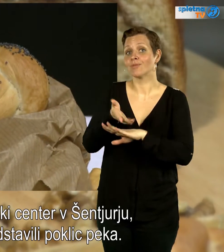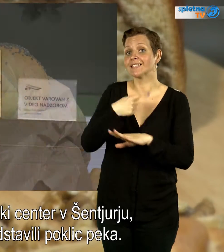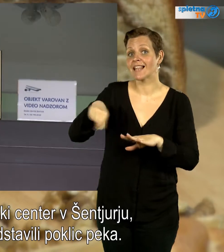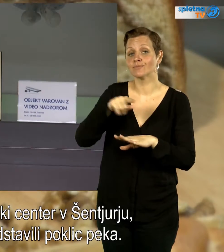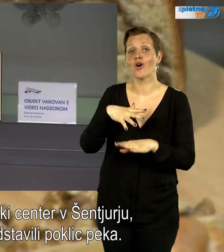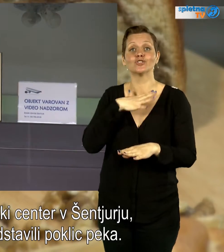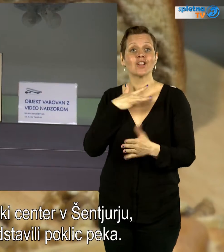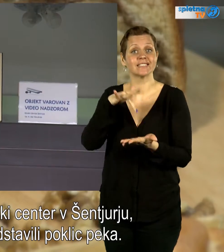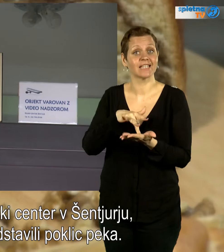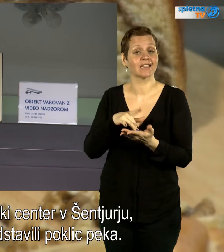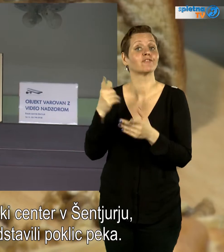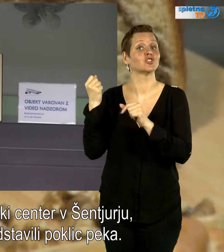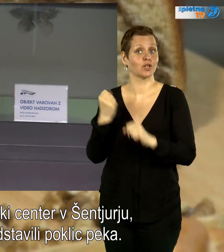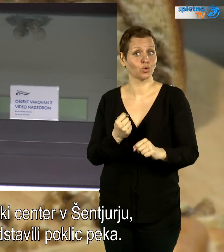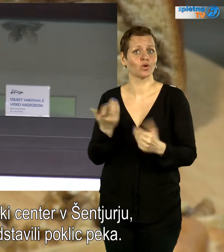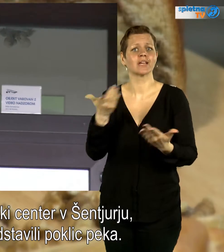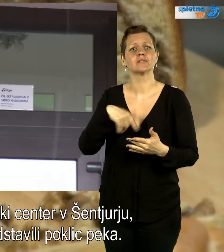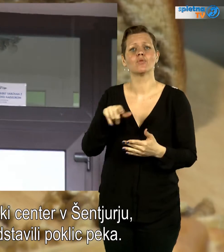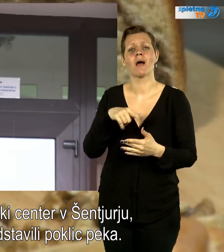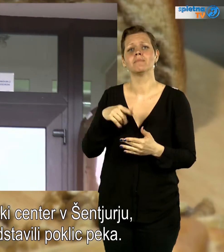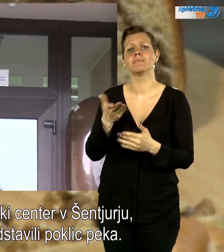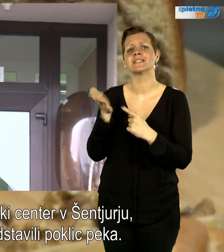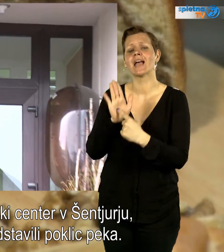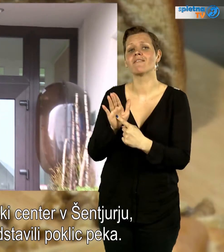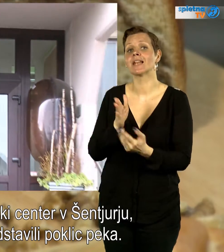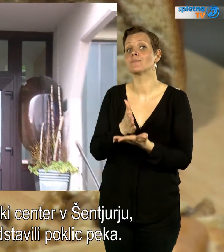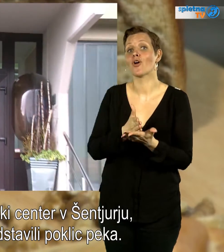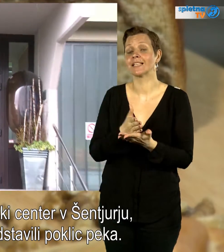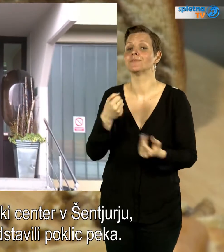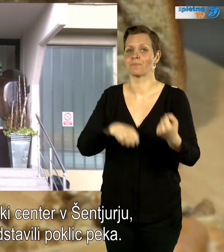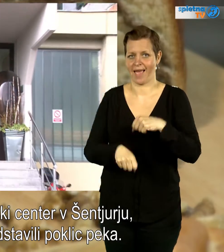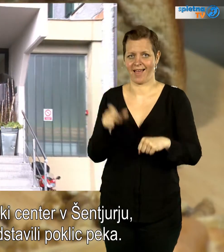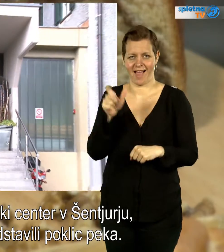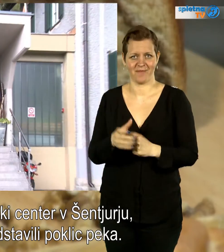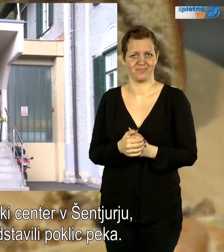Obiskali smo šolski center v Šentjurju, kjer so nam predstavili poklic peka.